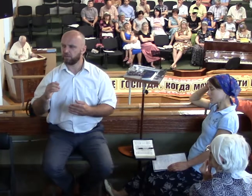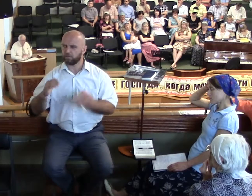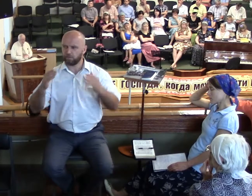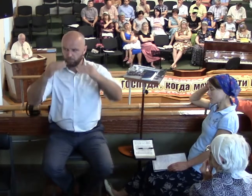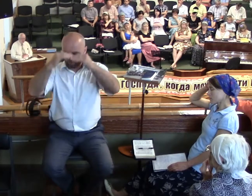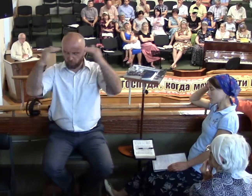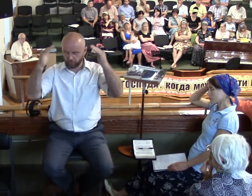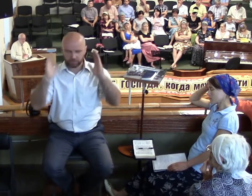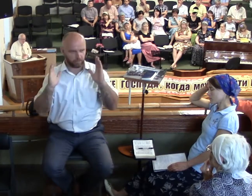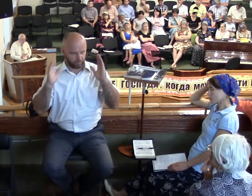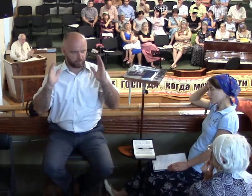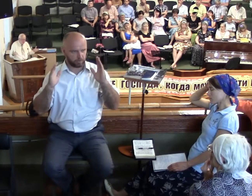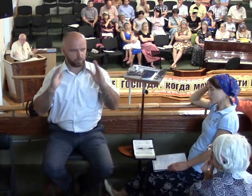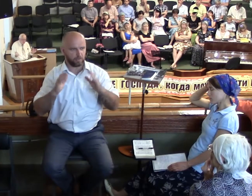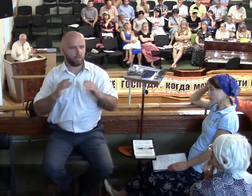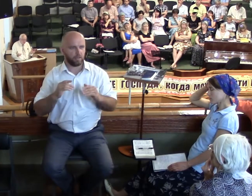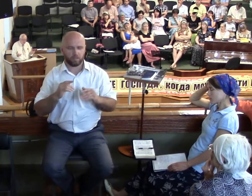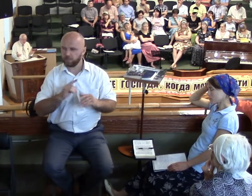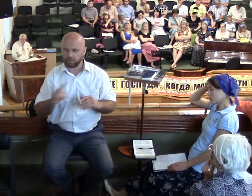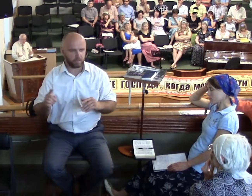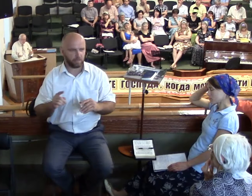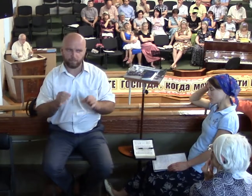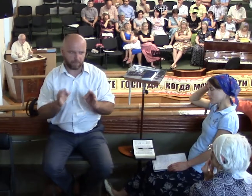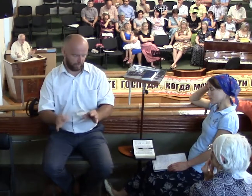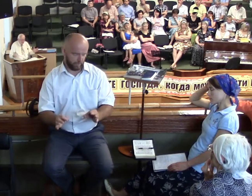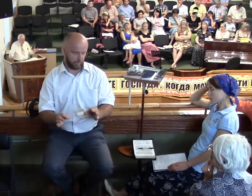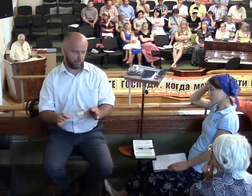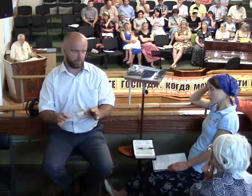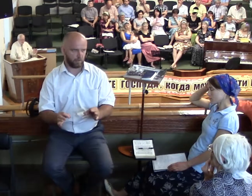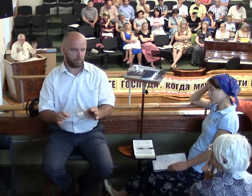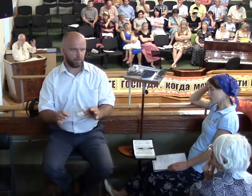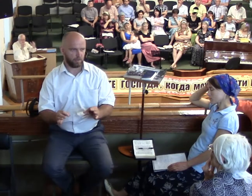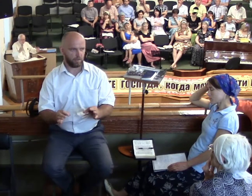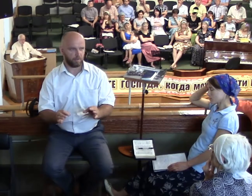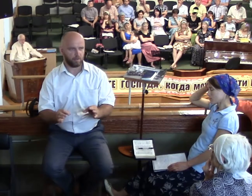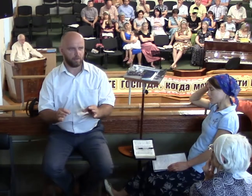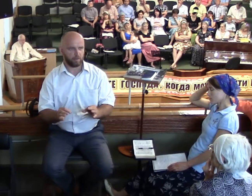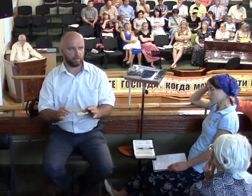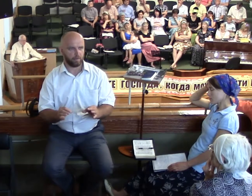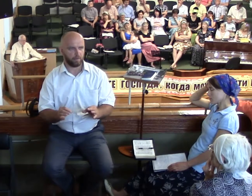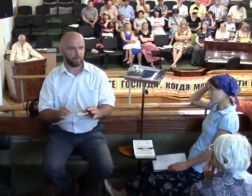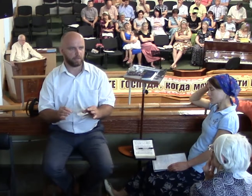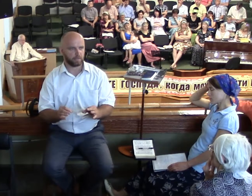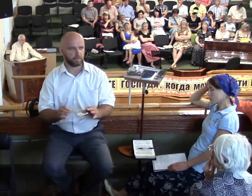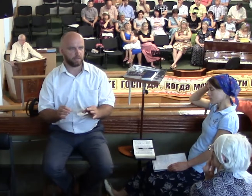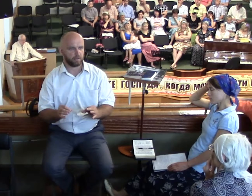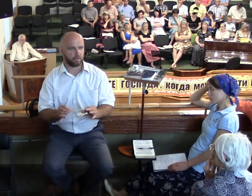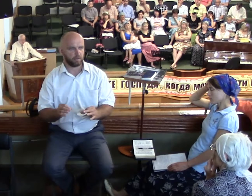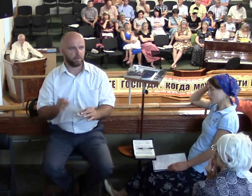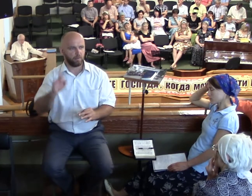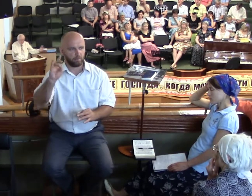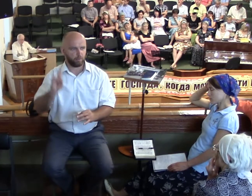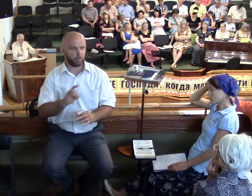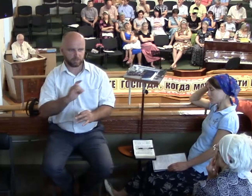еще первых веках человек решил уйти из Рима, от подальше от греха, пещеру такую нашел, в горах там жил,